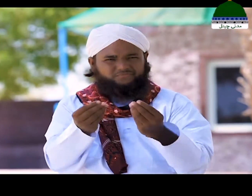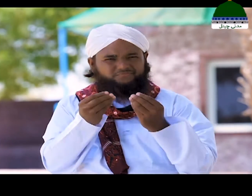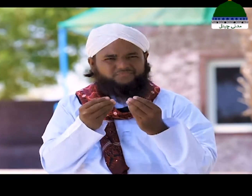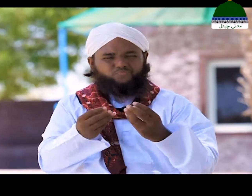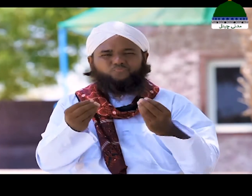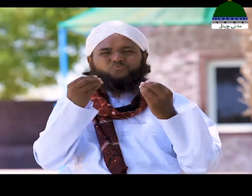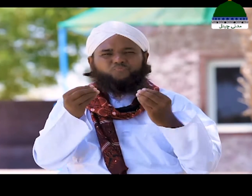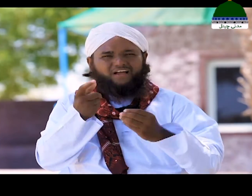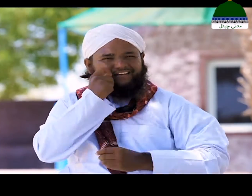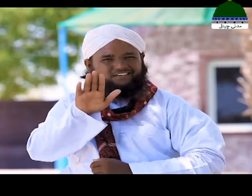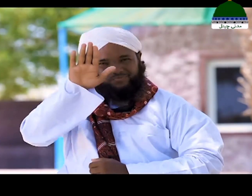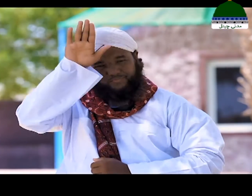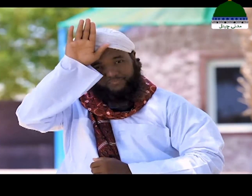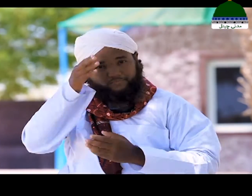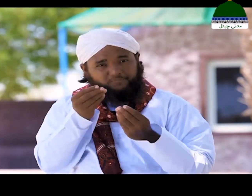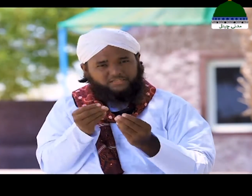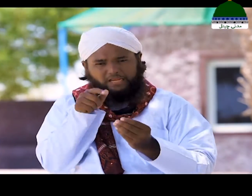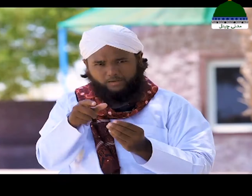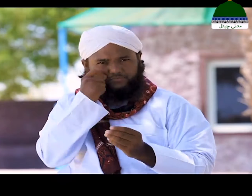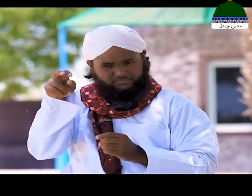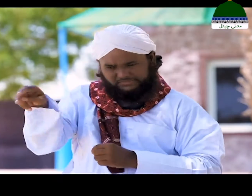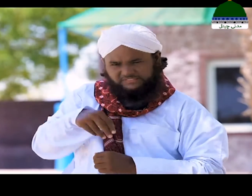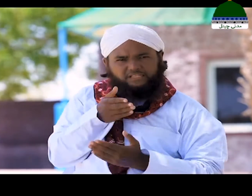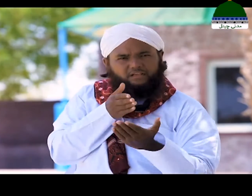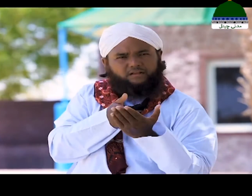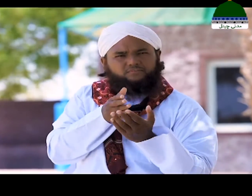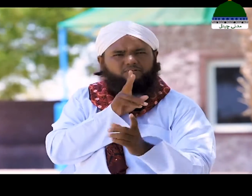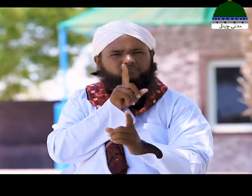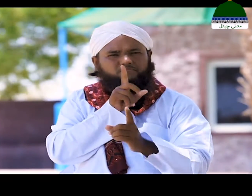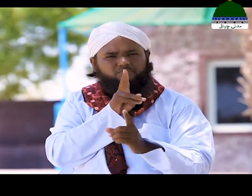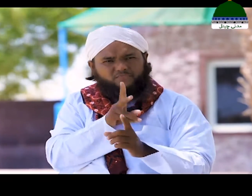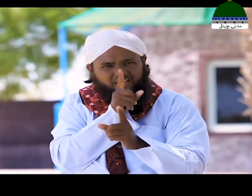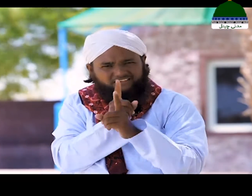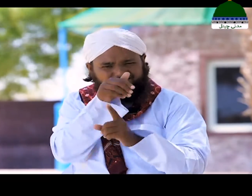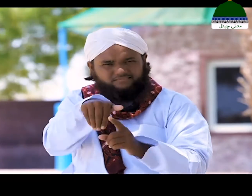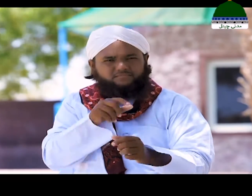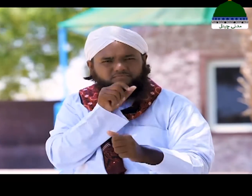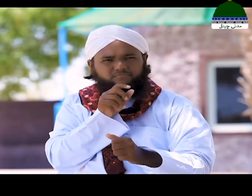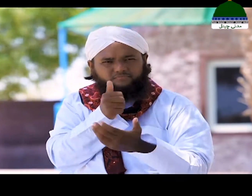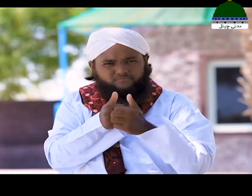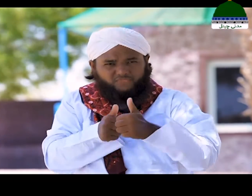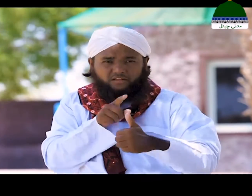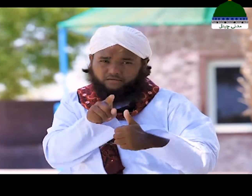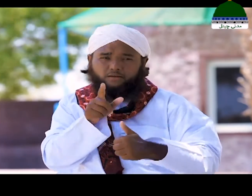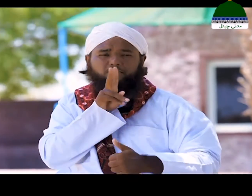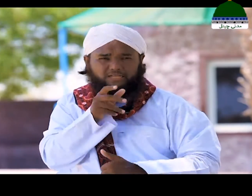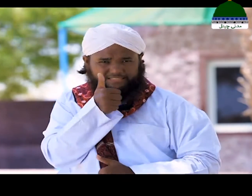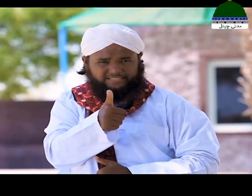بولا، بادشاہ سلامت، ابھی جو شخص آپ کے سامنے گفتگو کر کے گیا ہے، اگرچہ اس نے باتیں اچھی کی ہیں لیکن وہ آپ